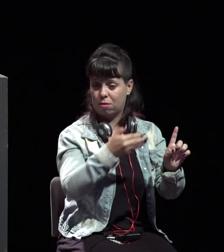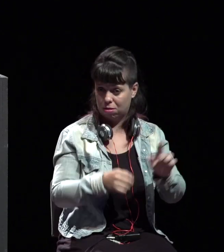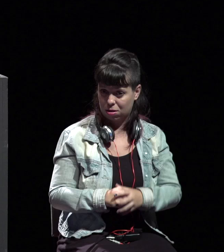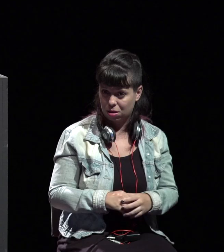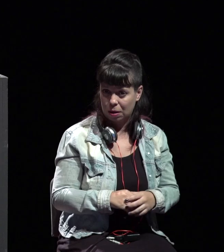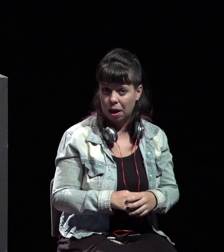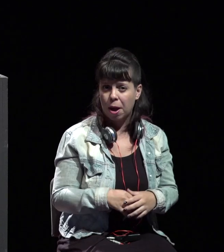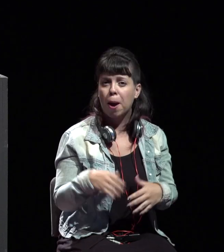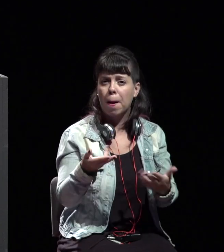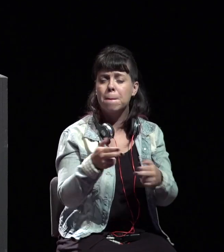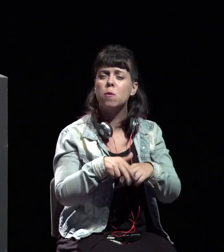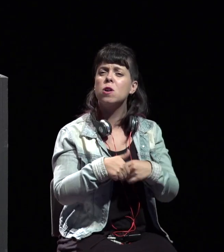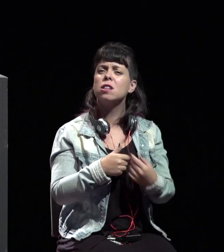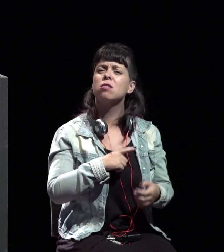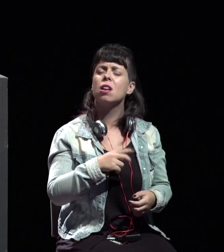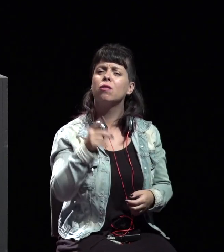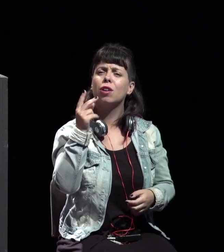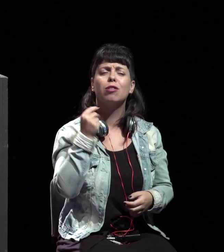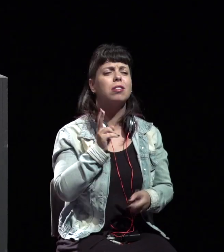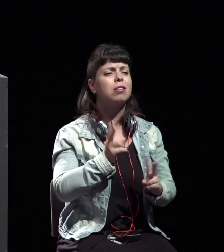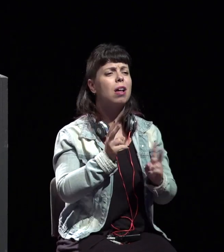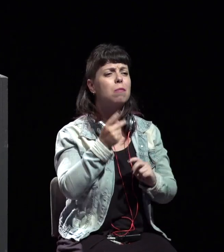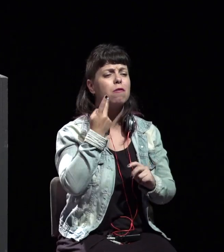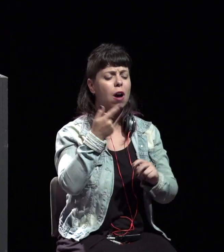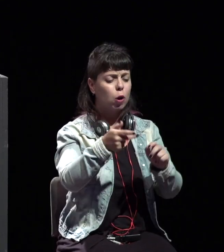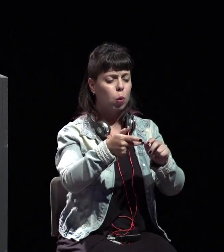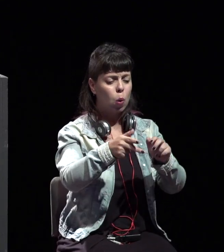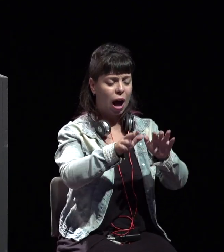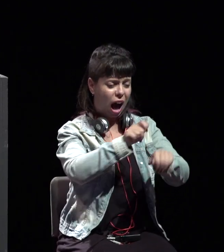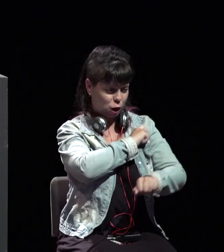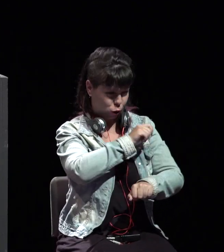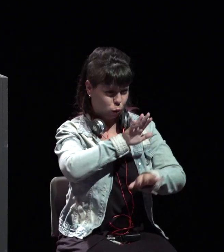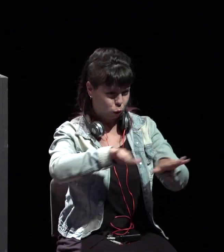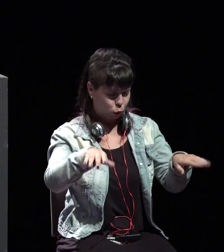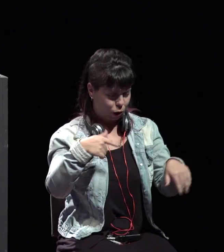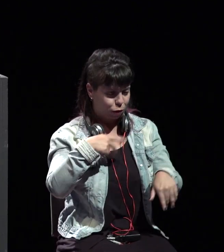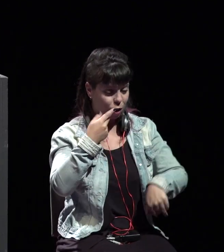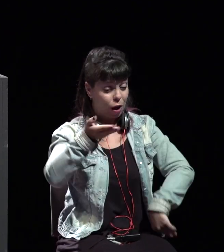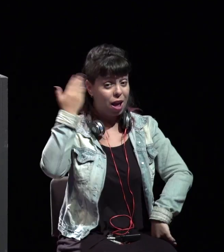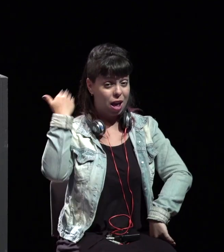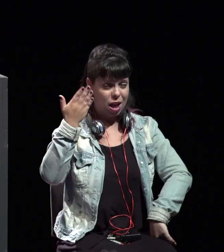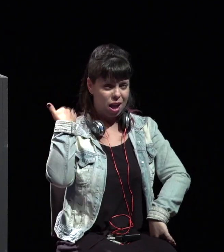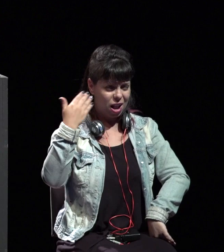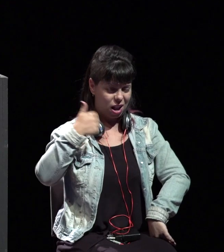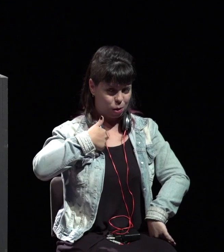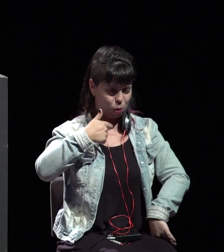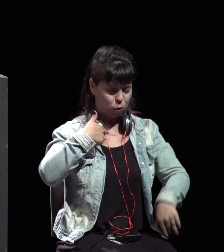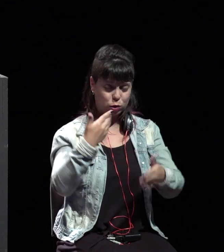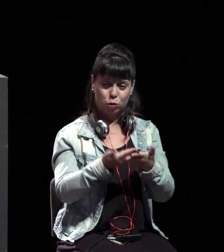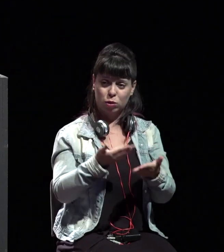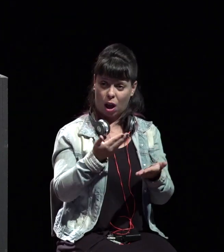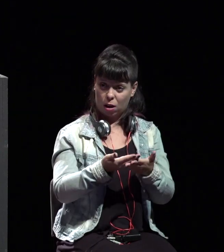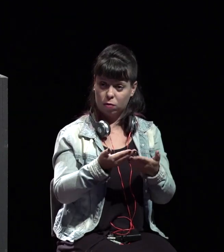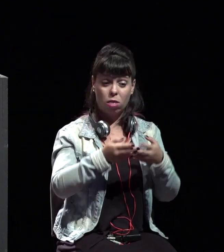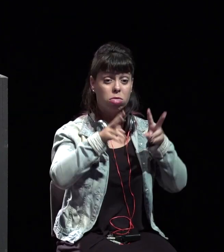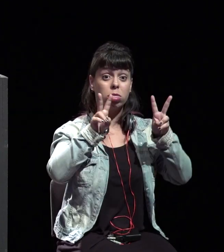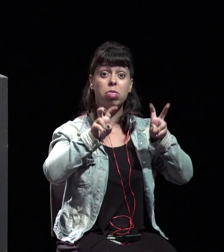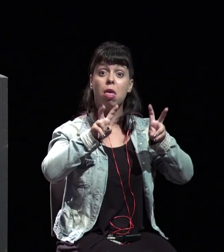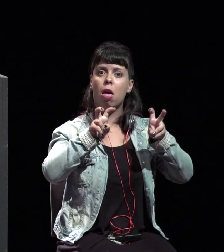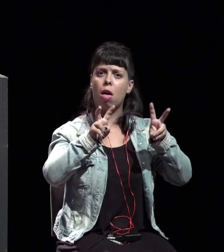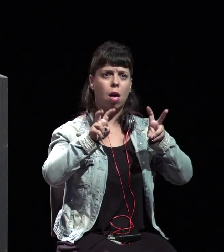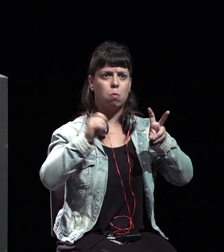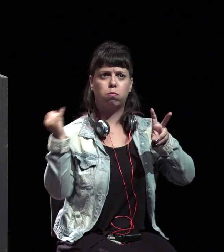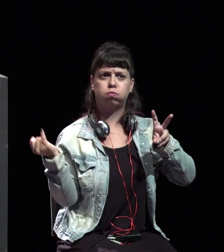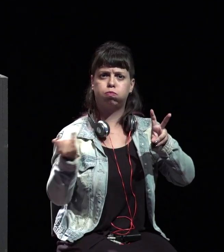algumas questões, eu costumo falar para os meus alunos que, na minha época de estudante, um dos grandes temas